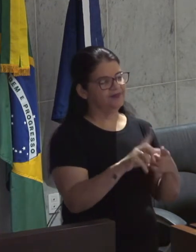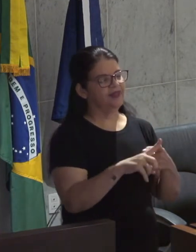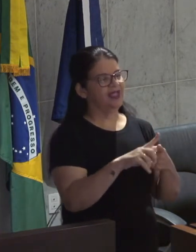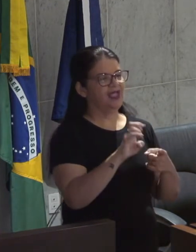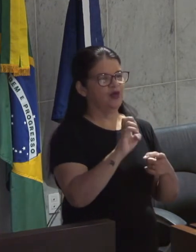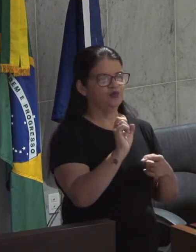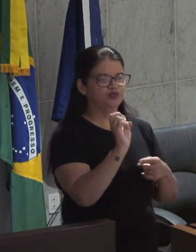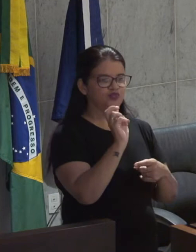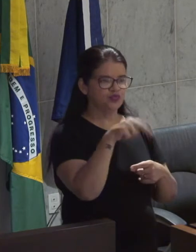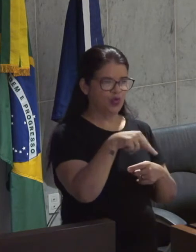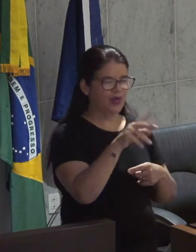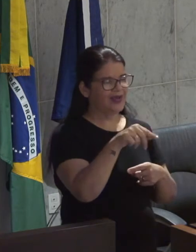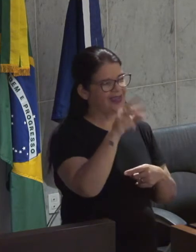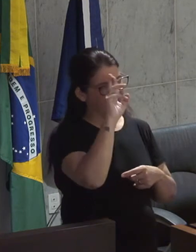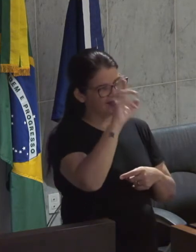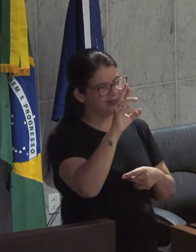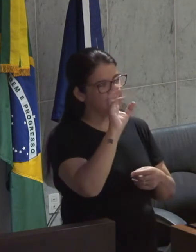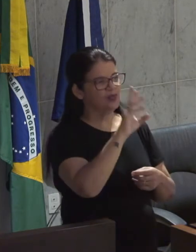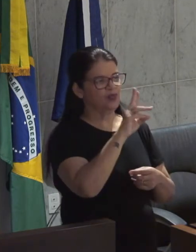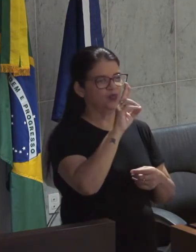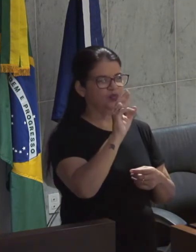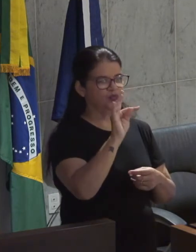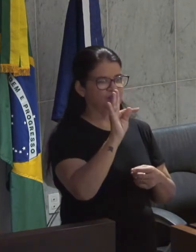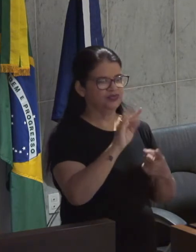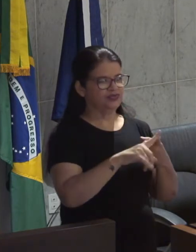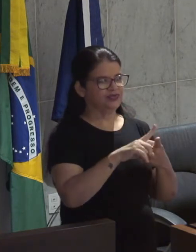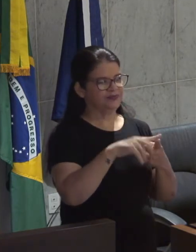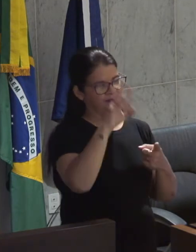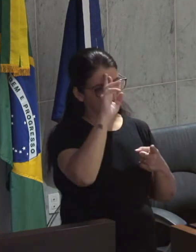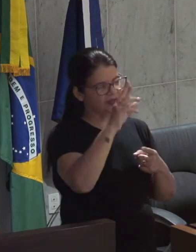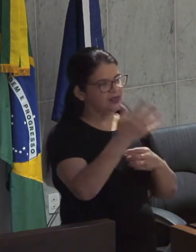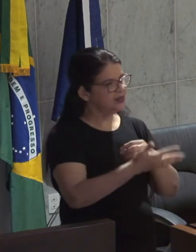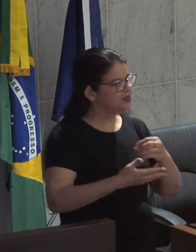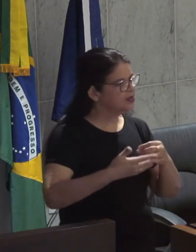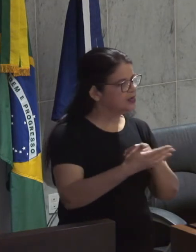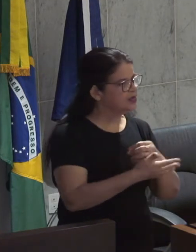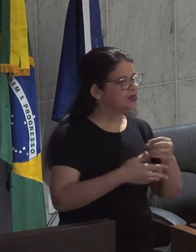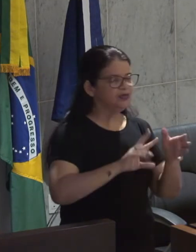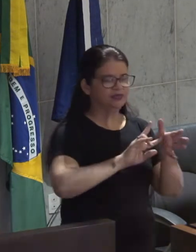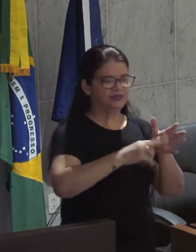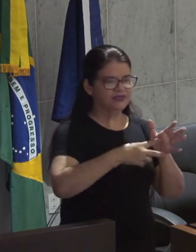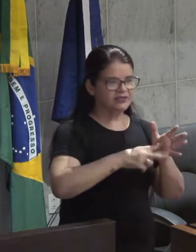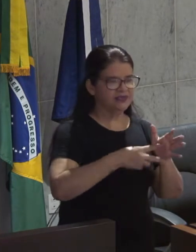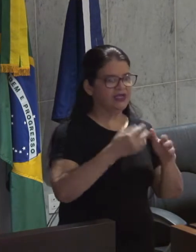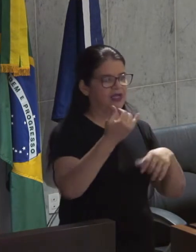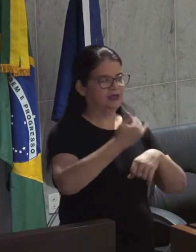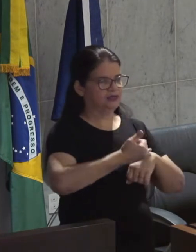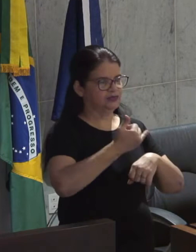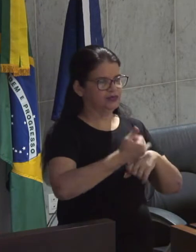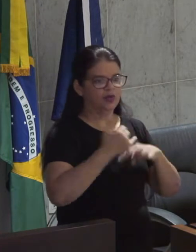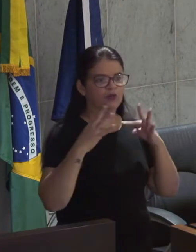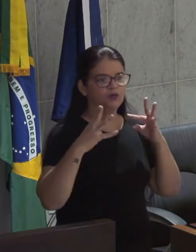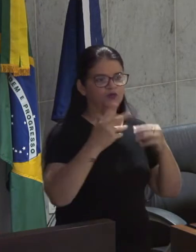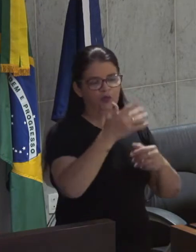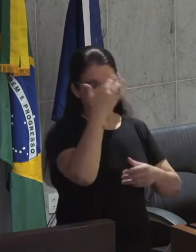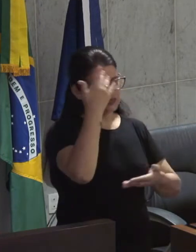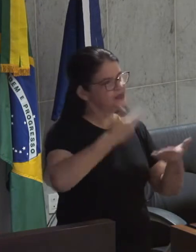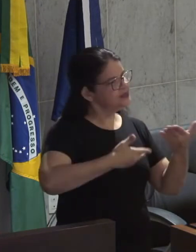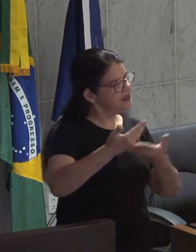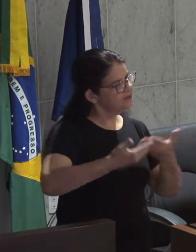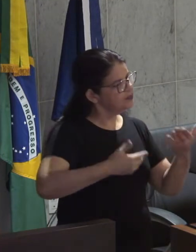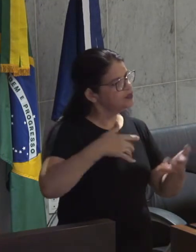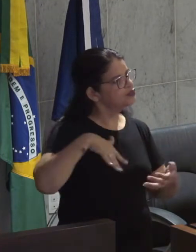também diretor da CUT e diretoria de base do Sindicato dos Metalúrgicos, todos os servidores públicos